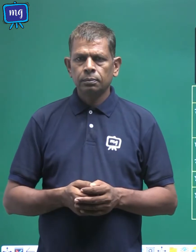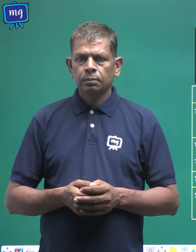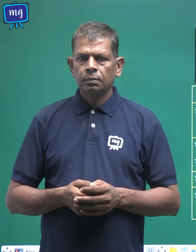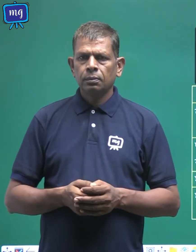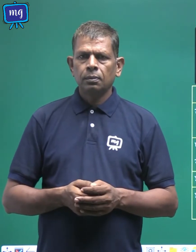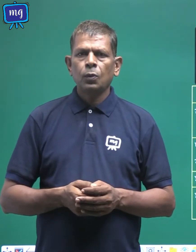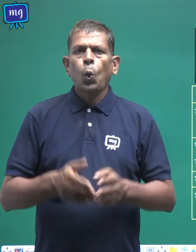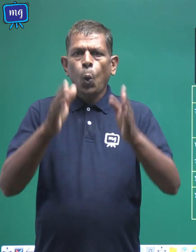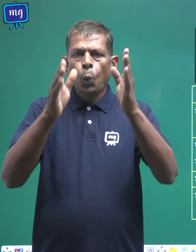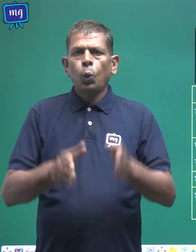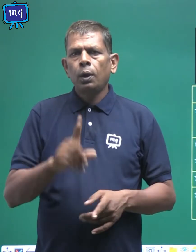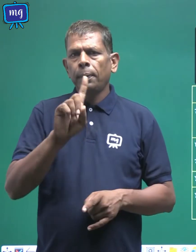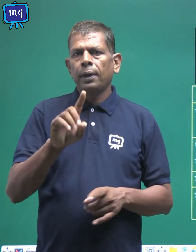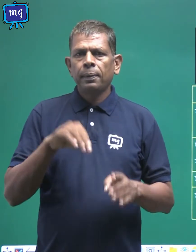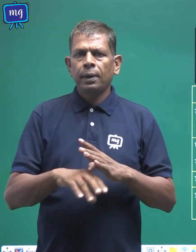कॉलम 1 में